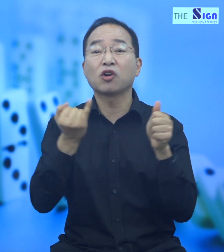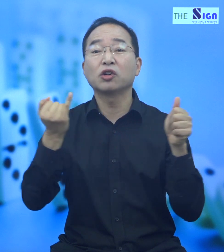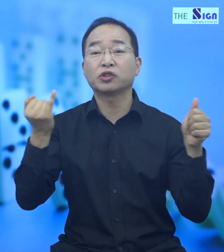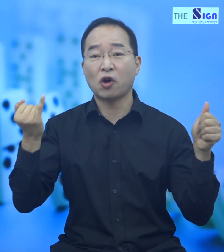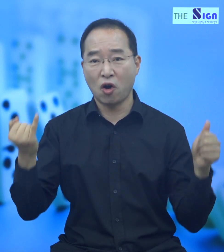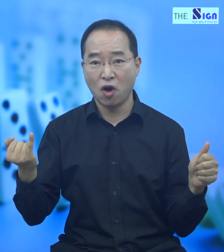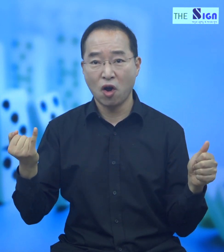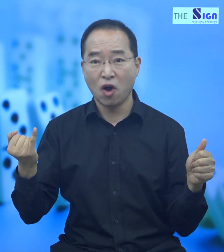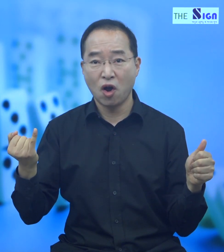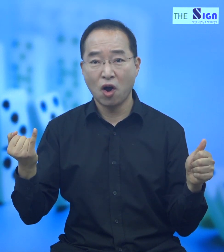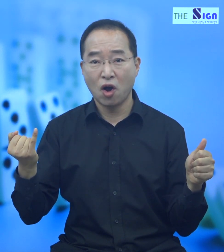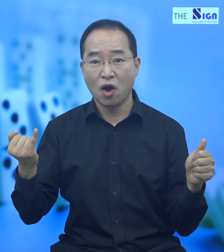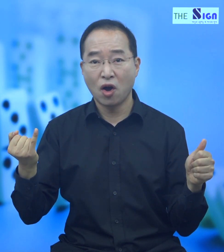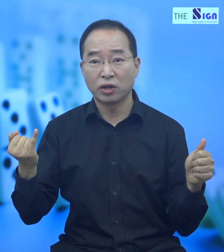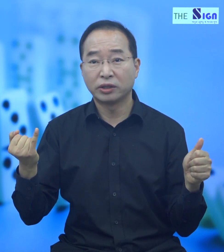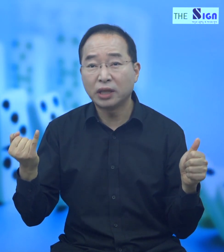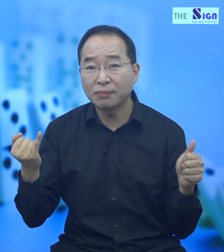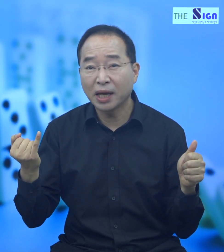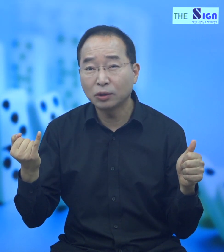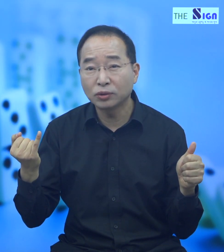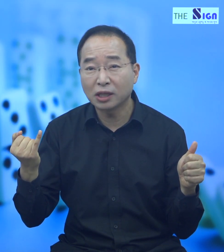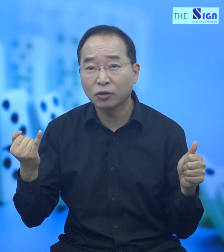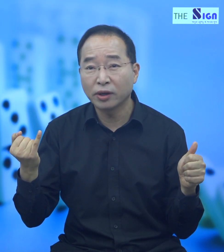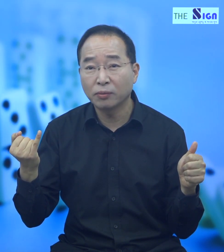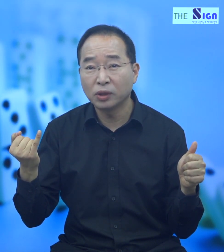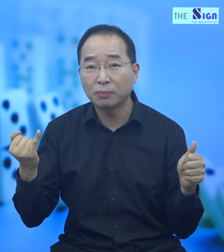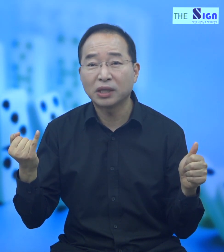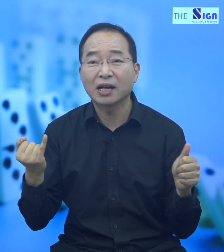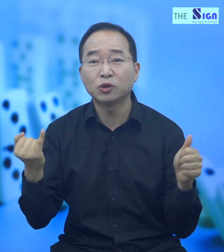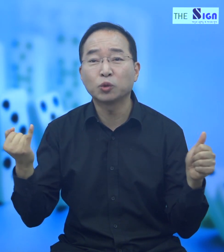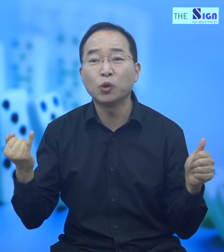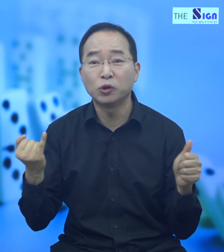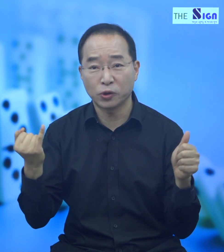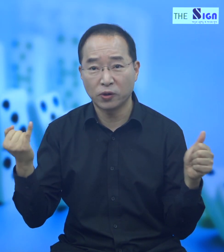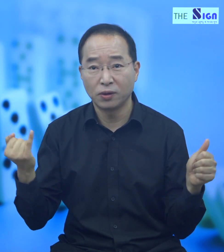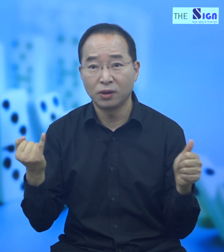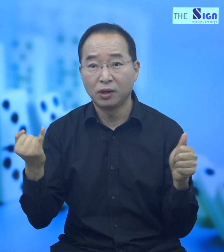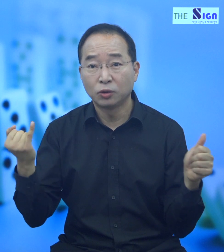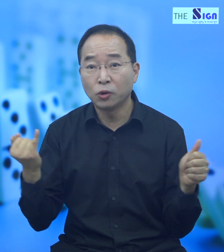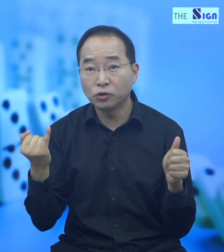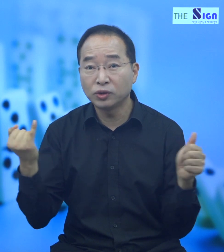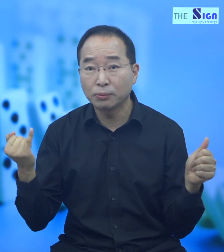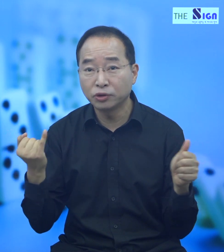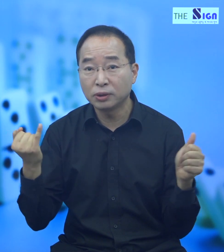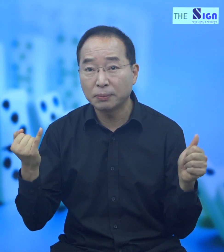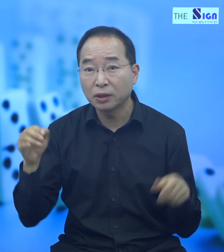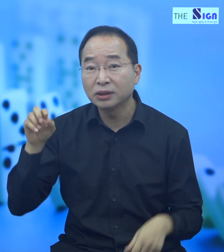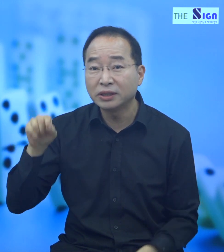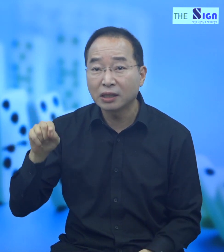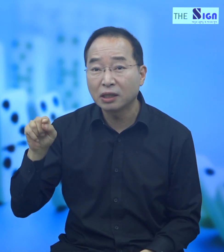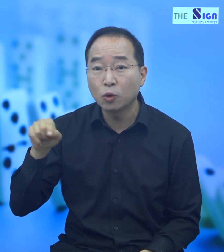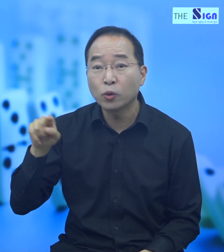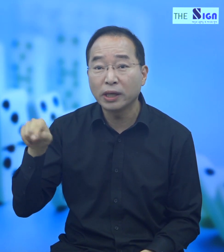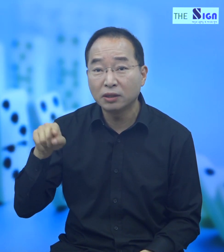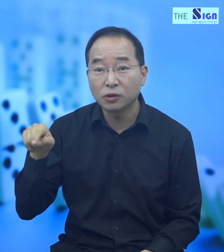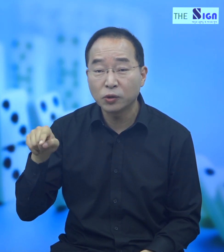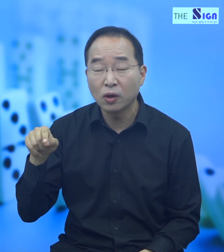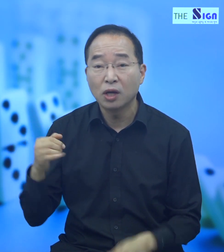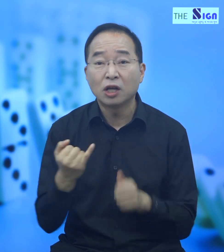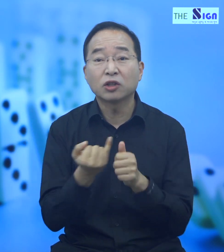떨어져. 그 다음에 한 동작을 더 해요. 뭐냐면 양쪽으로 돌려줘요. 돌려주는 게 무슨 냐면 그 상태로 오래 있는 거죠.